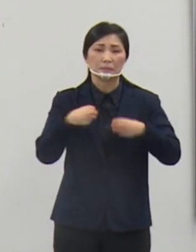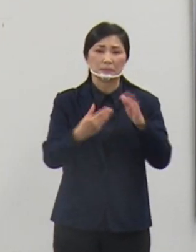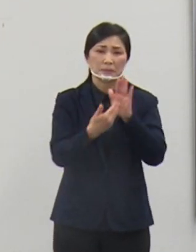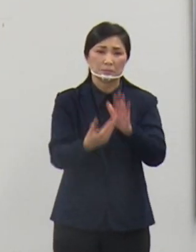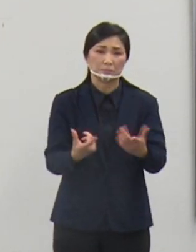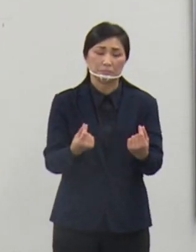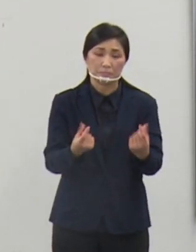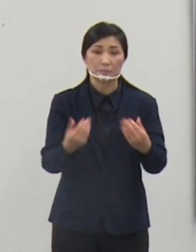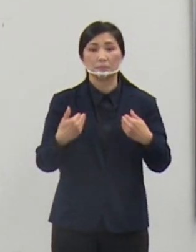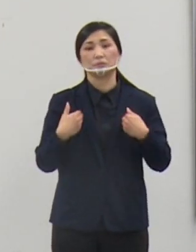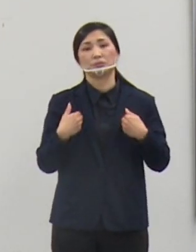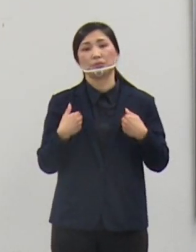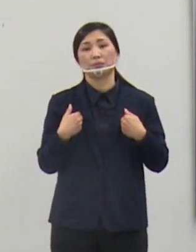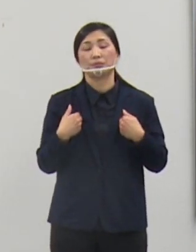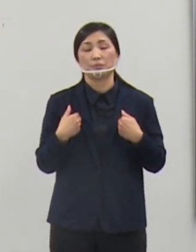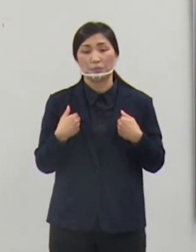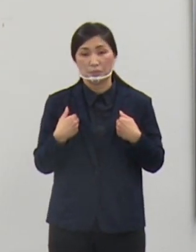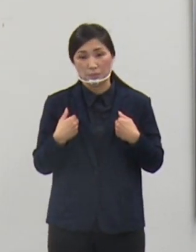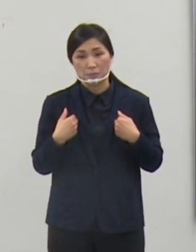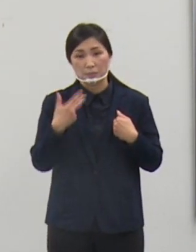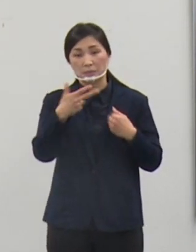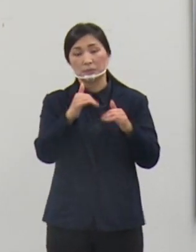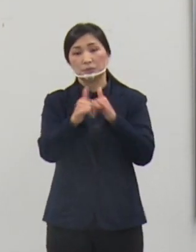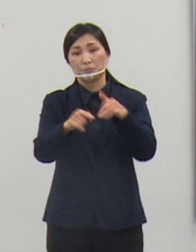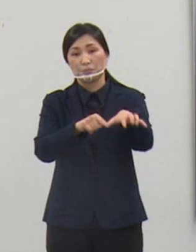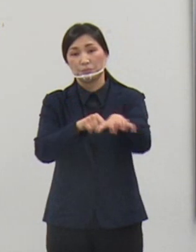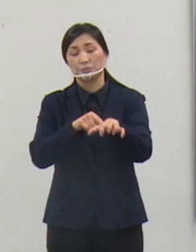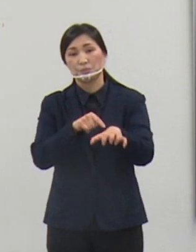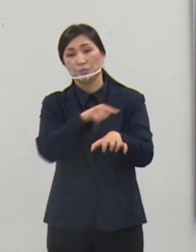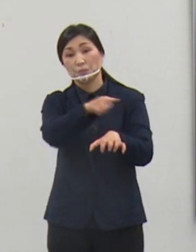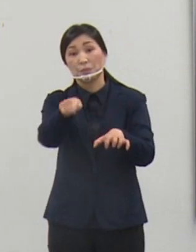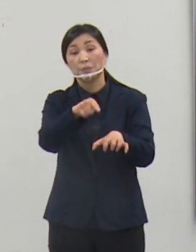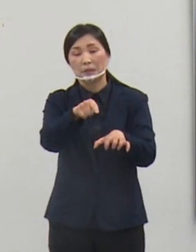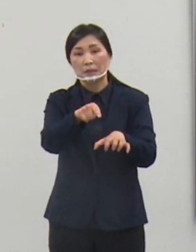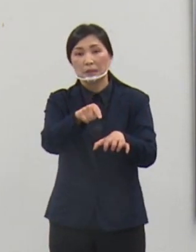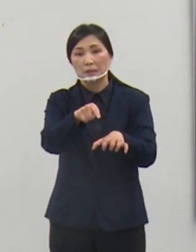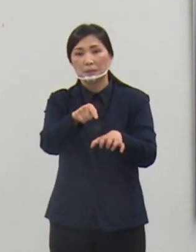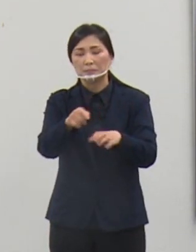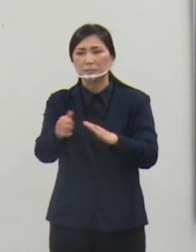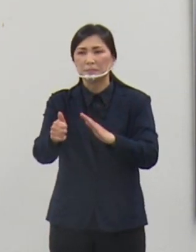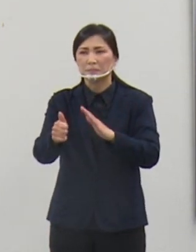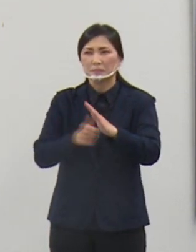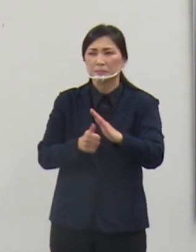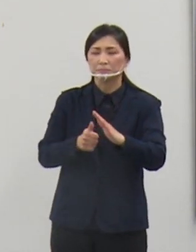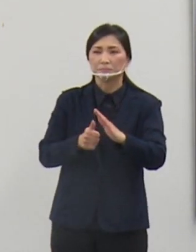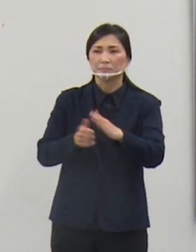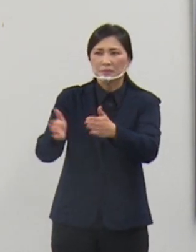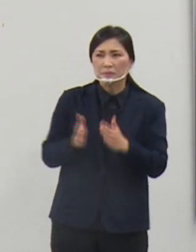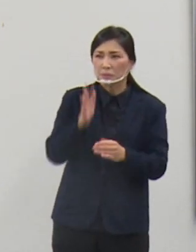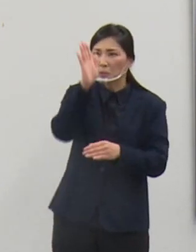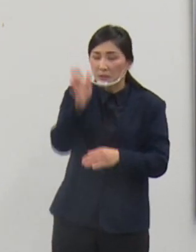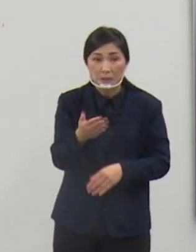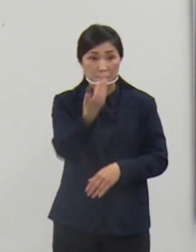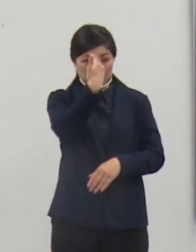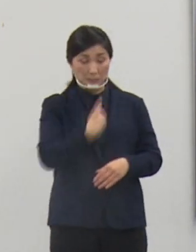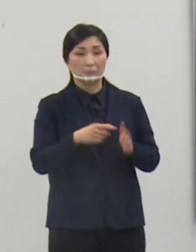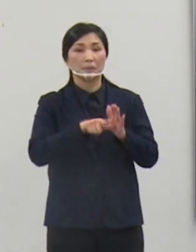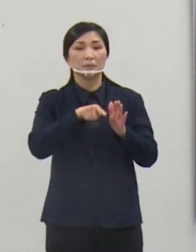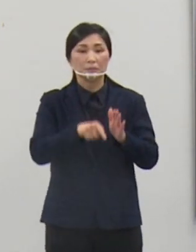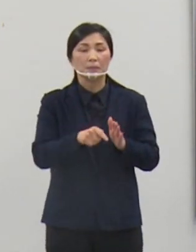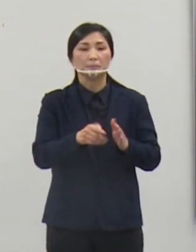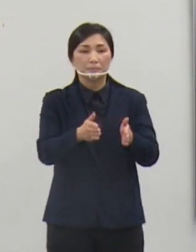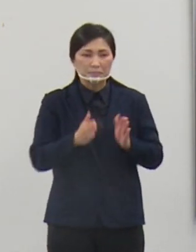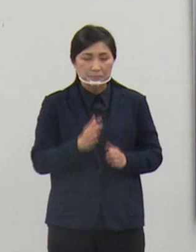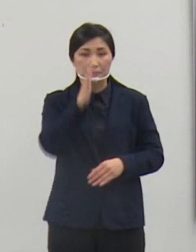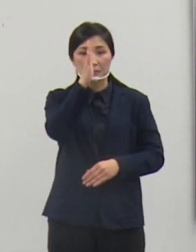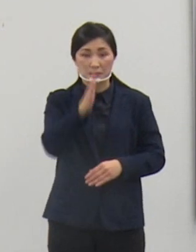徹底していただき、各市町村が来島自粛要請等を行った際にはご協力をお願いいたします。